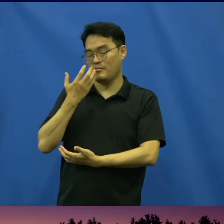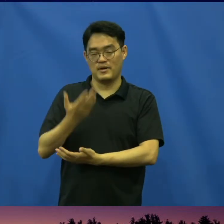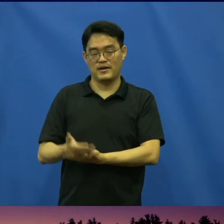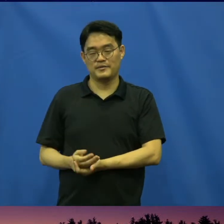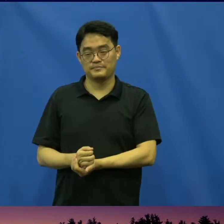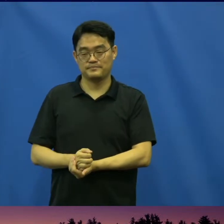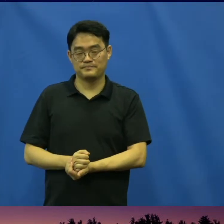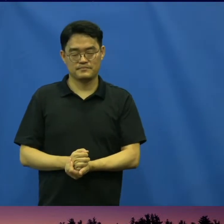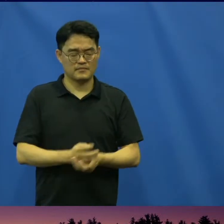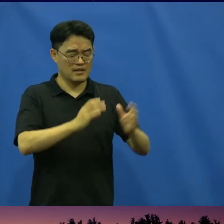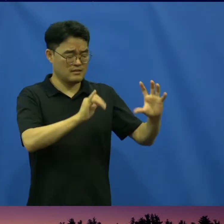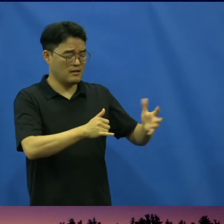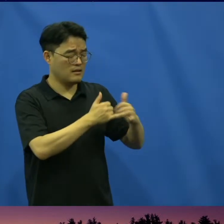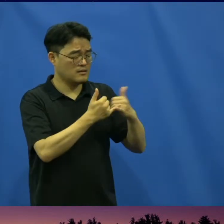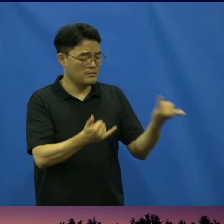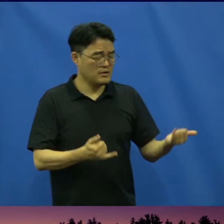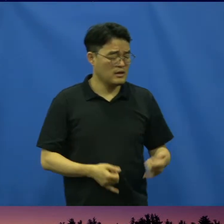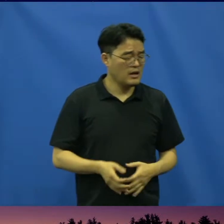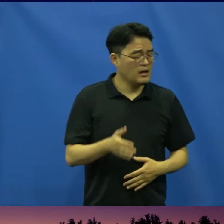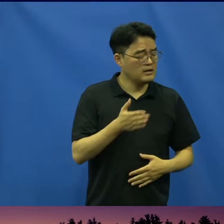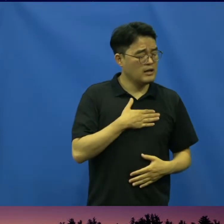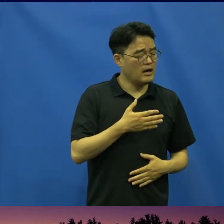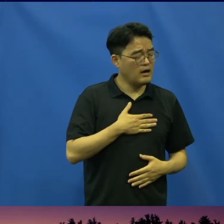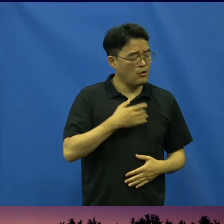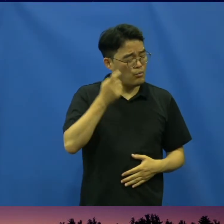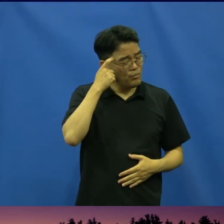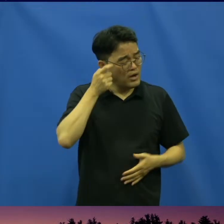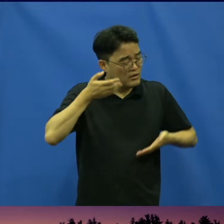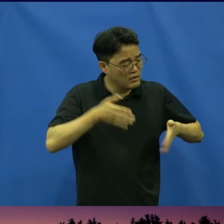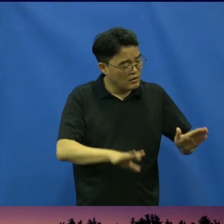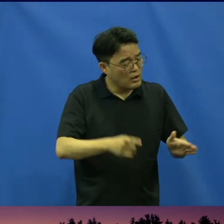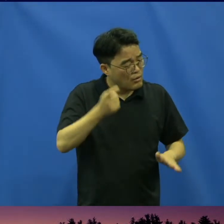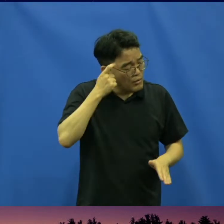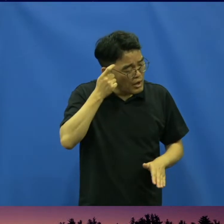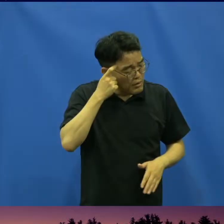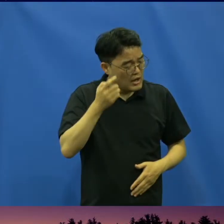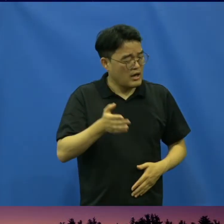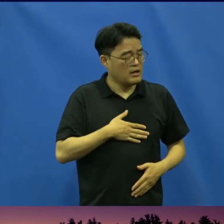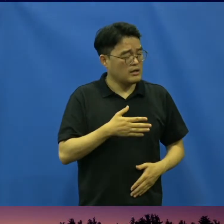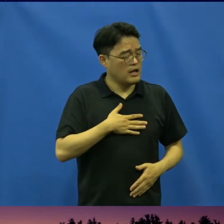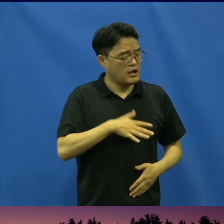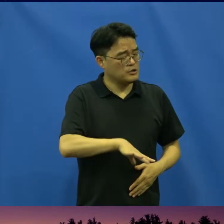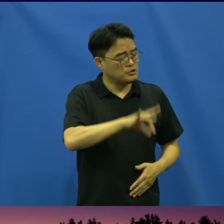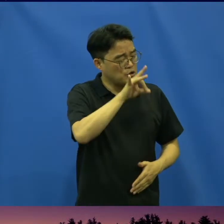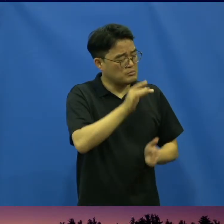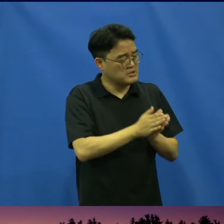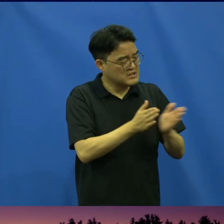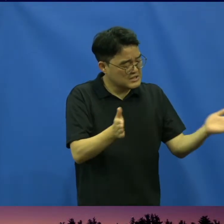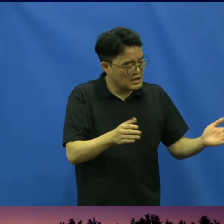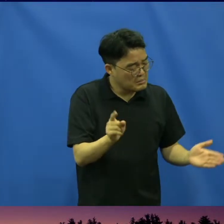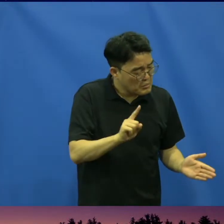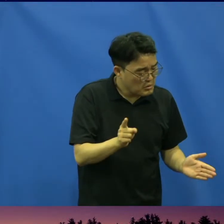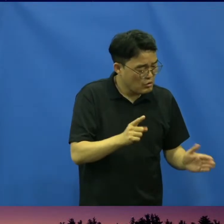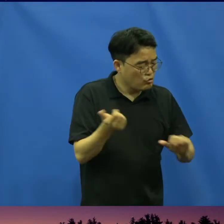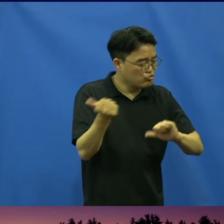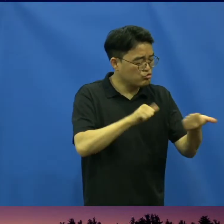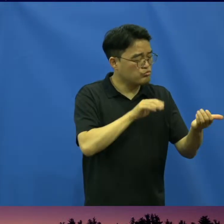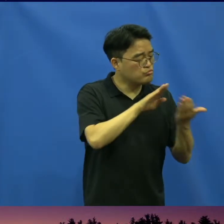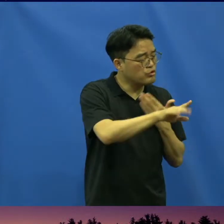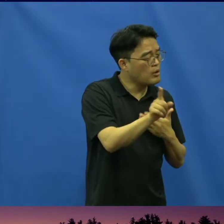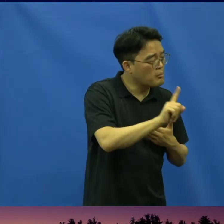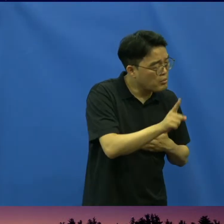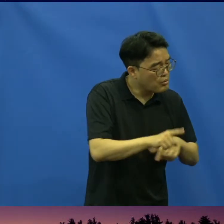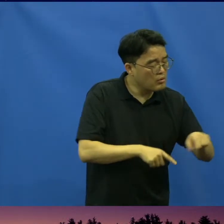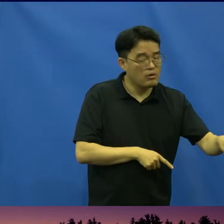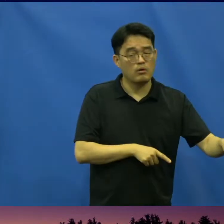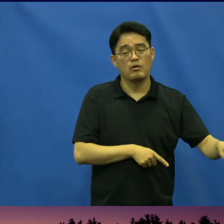내가 세상에 태어났는가 이거 하나 몰라가지고 지금도 나이가 꽤 많은데도 방황하고 지금 저 해운대 구담도 왔다